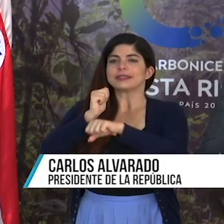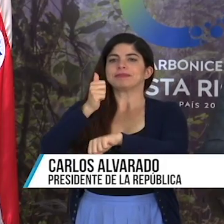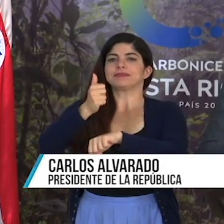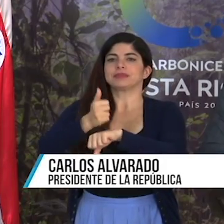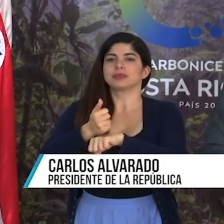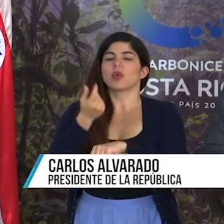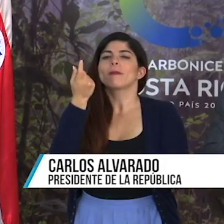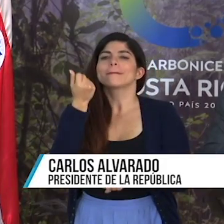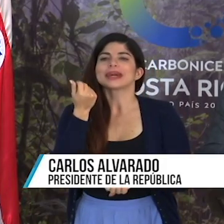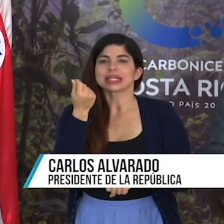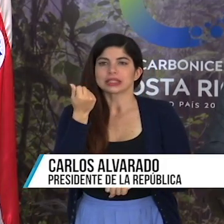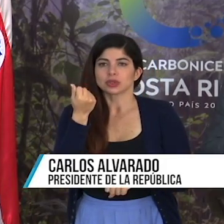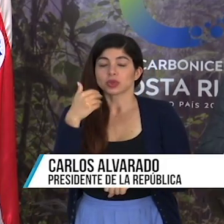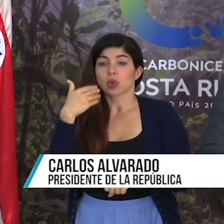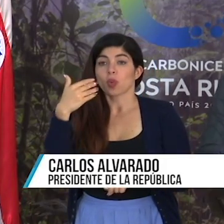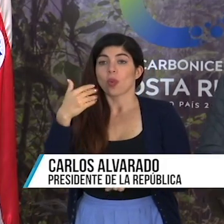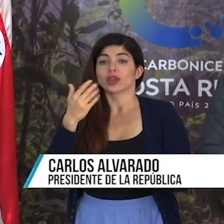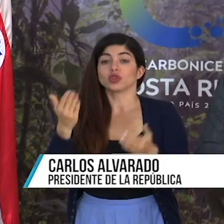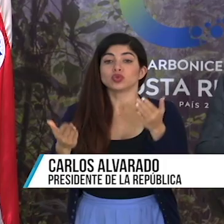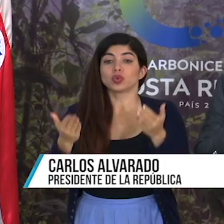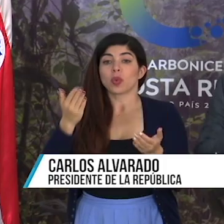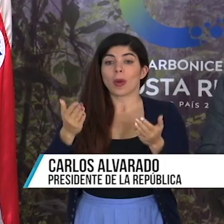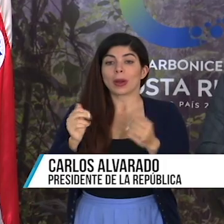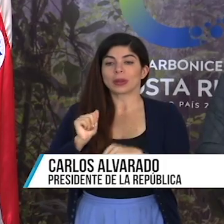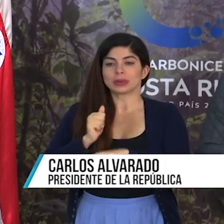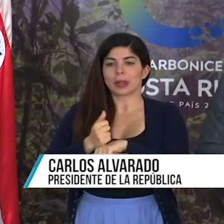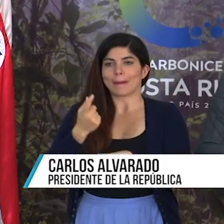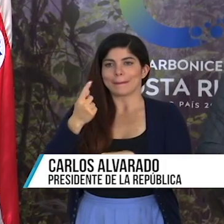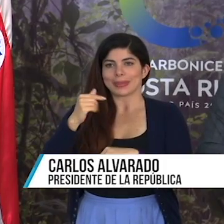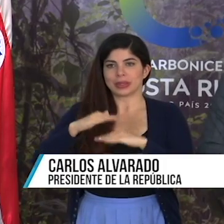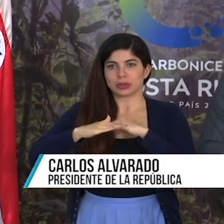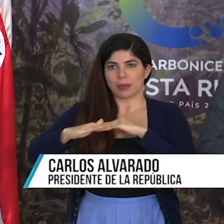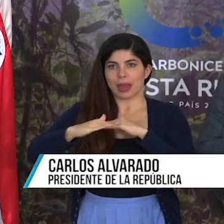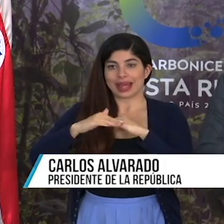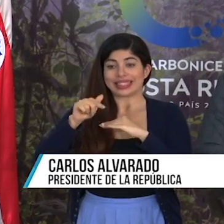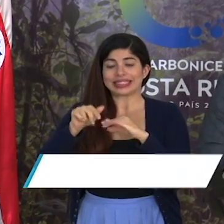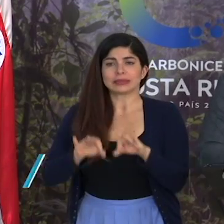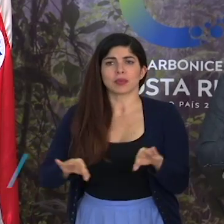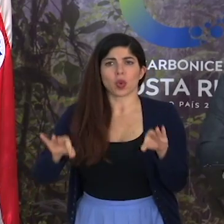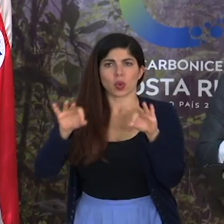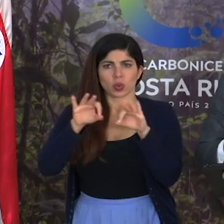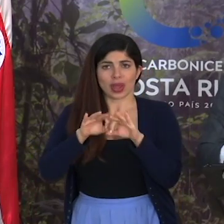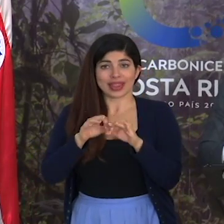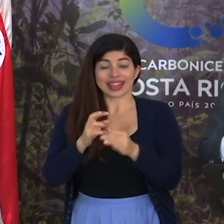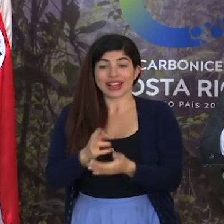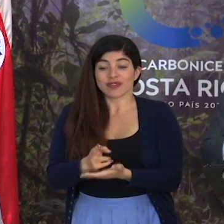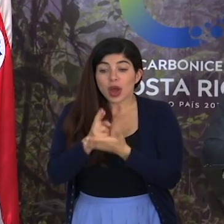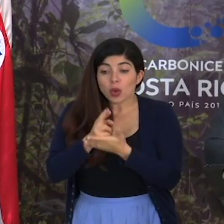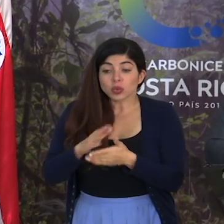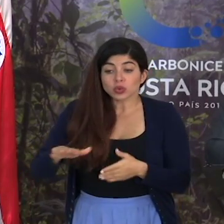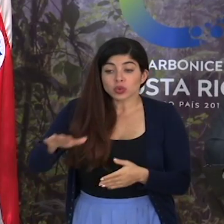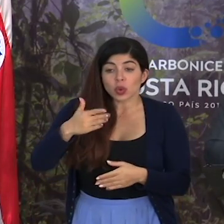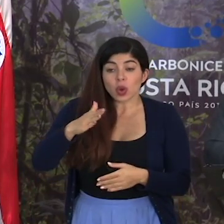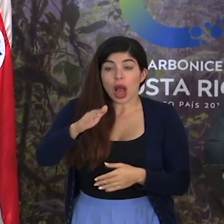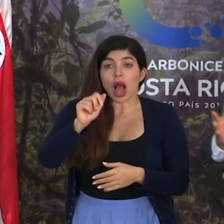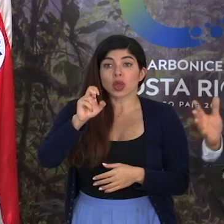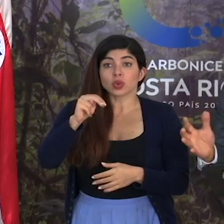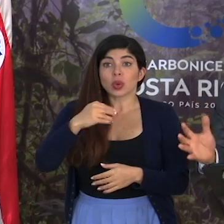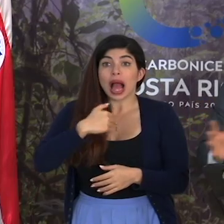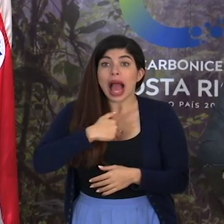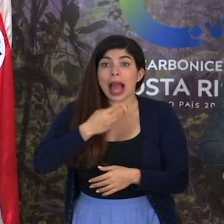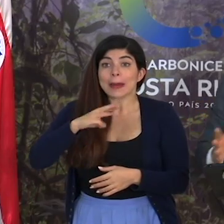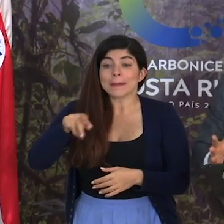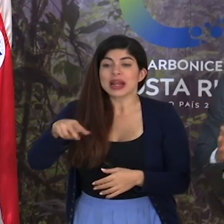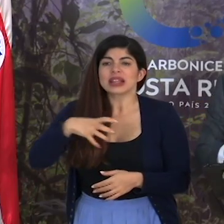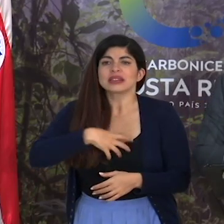del precio a la hora de hacer las subastas. Y eso es muy importante. El recurso atunero que hay en nuestros mares es de